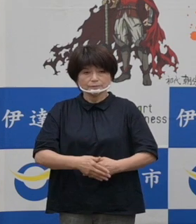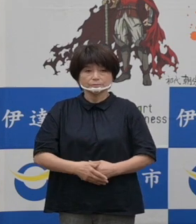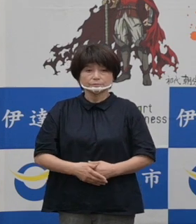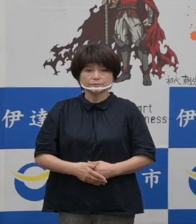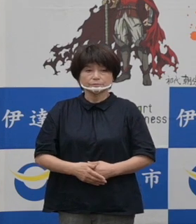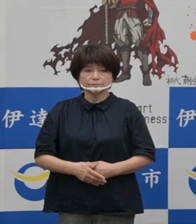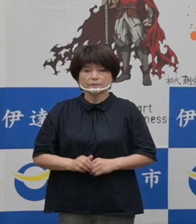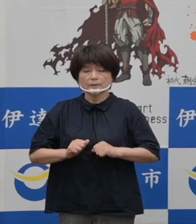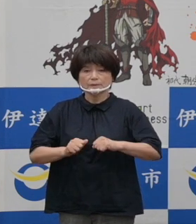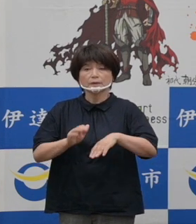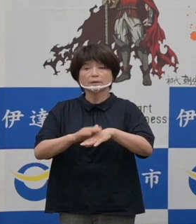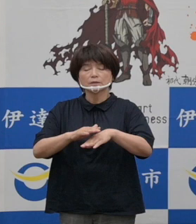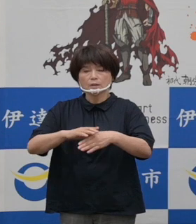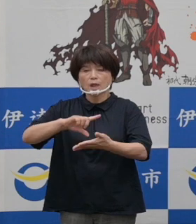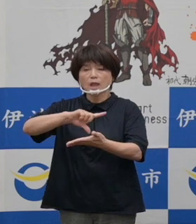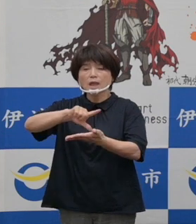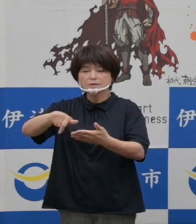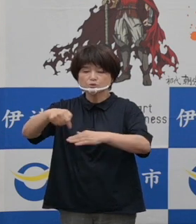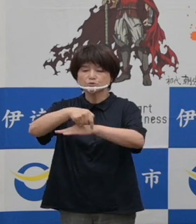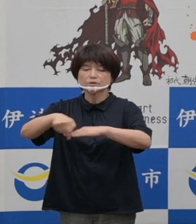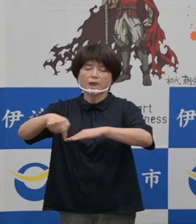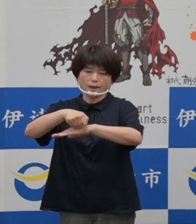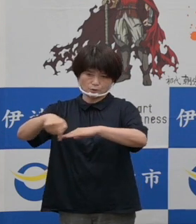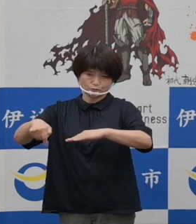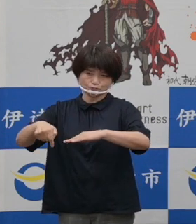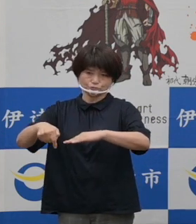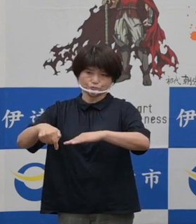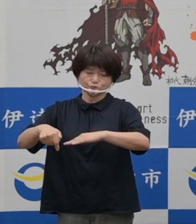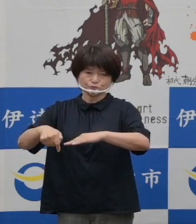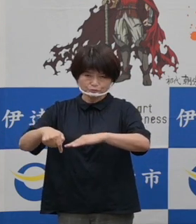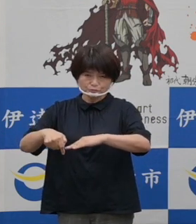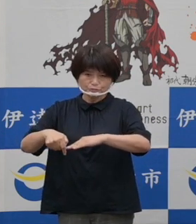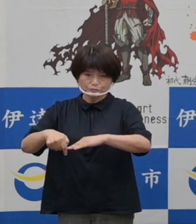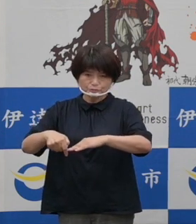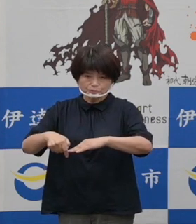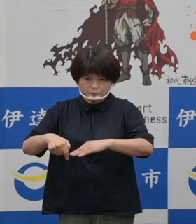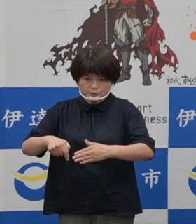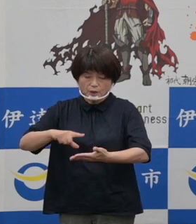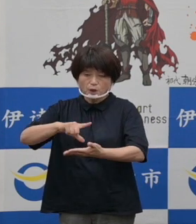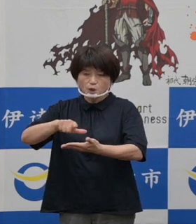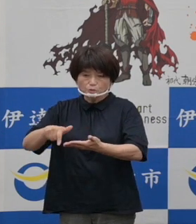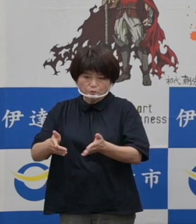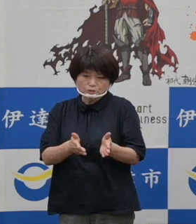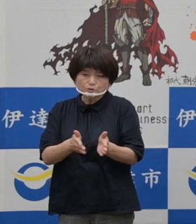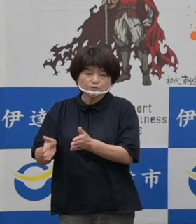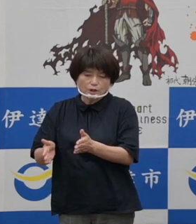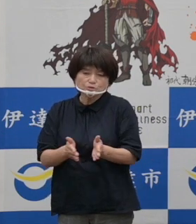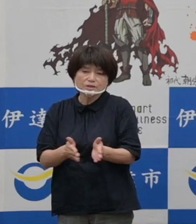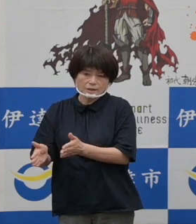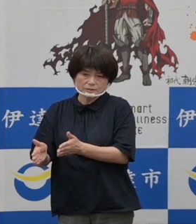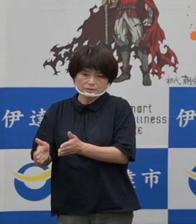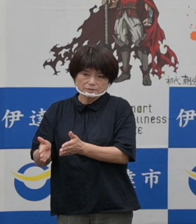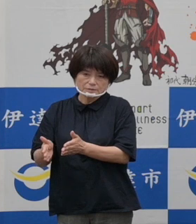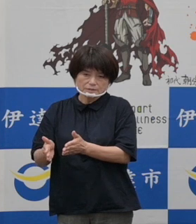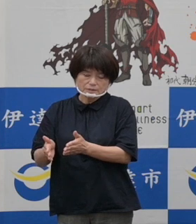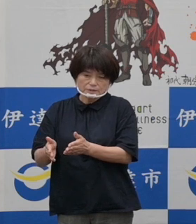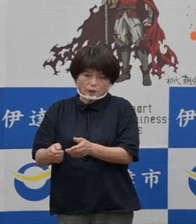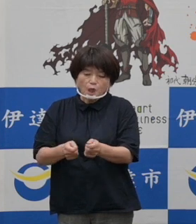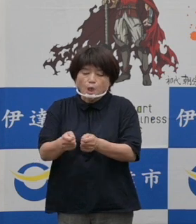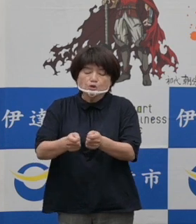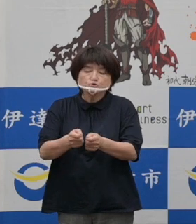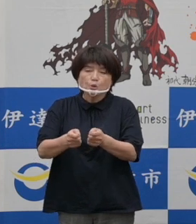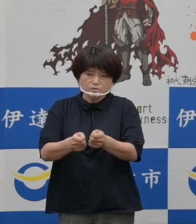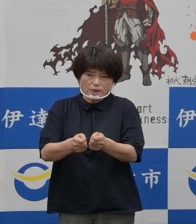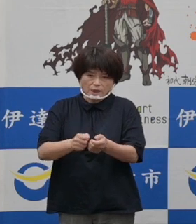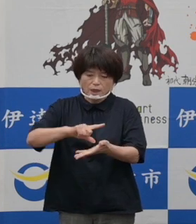まあ、やり方としまして、地区計画からその土地画整理事業をして、そして市街化調整区域、市街化区域